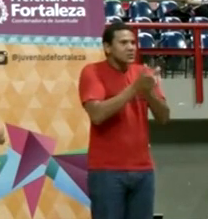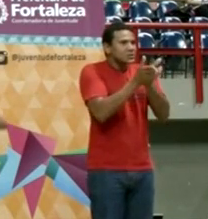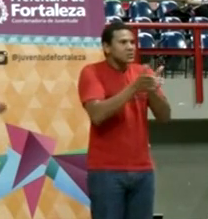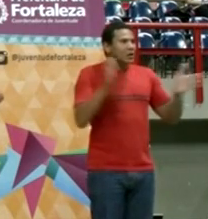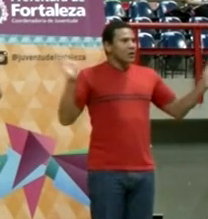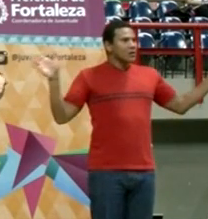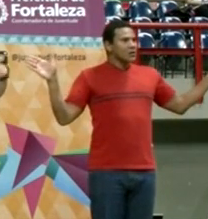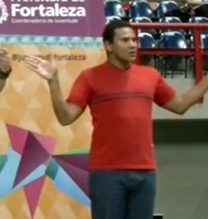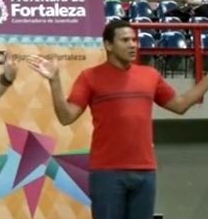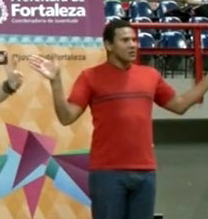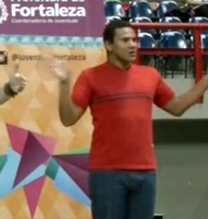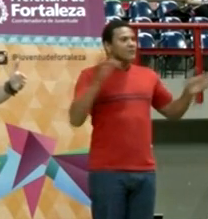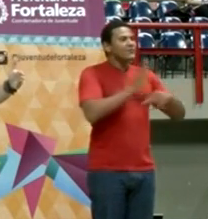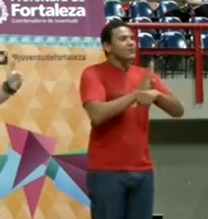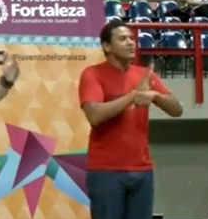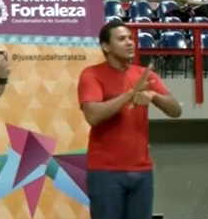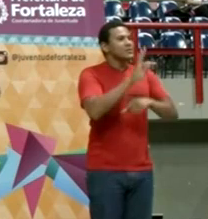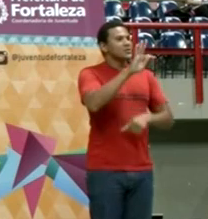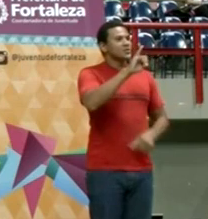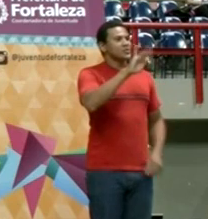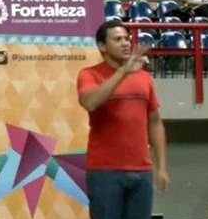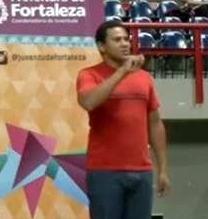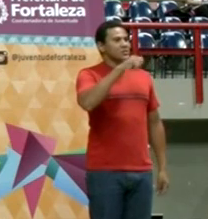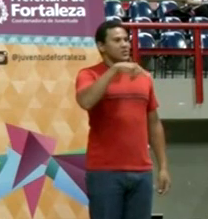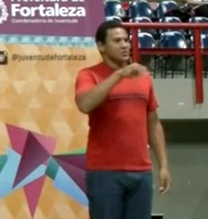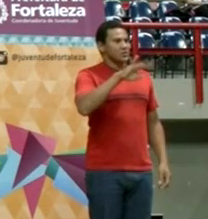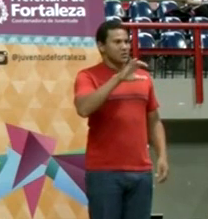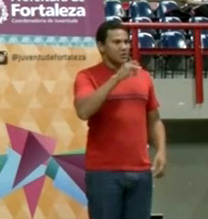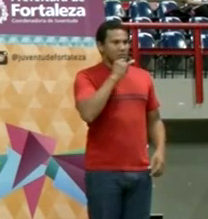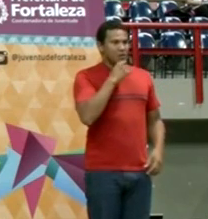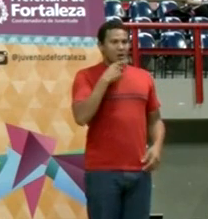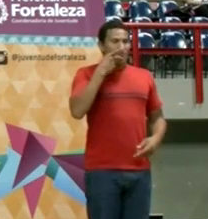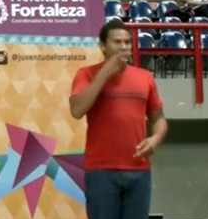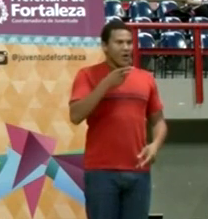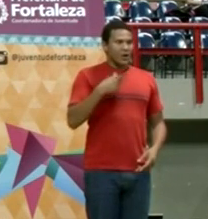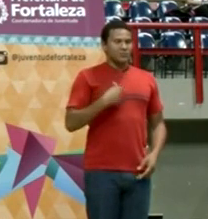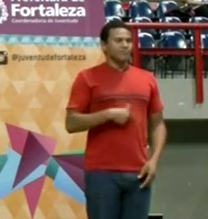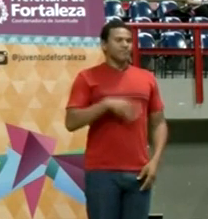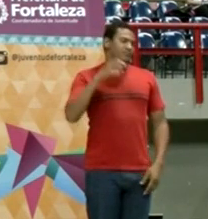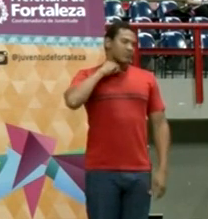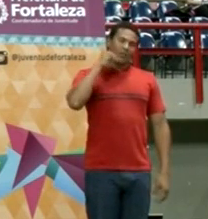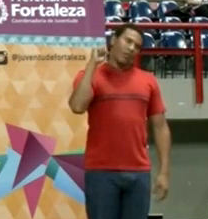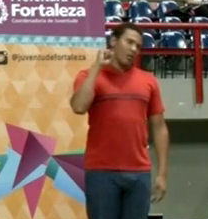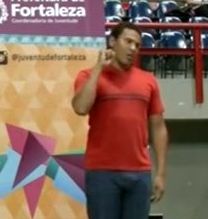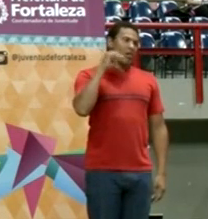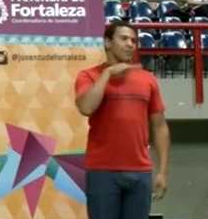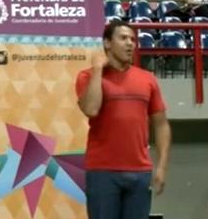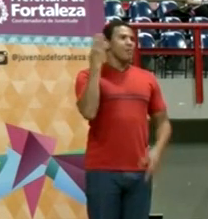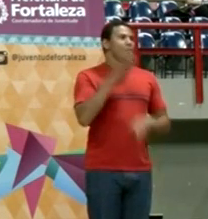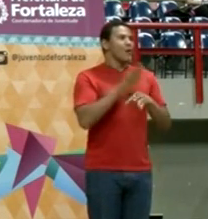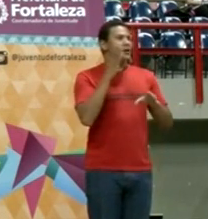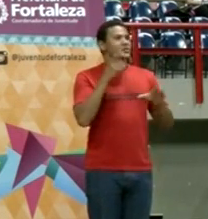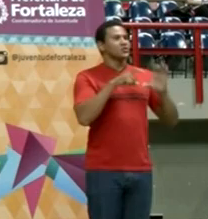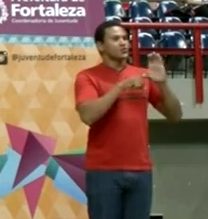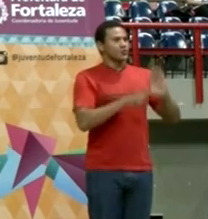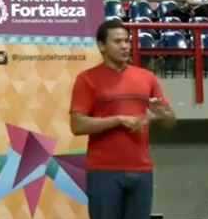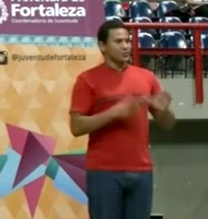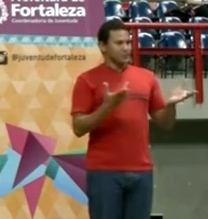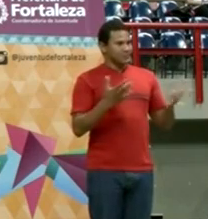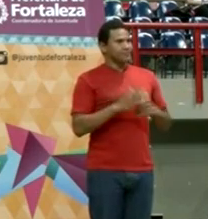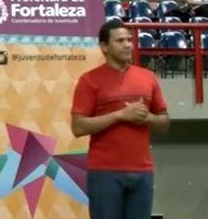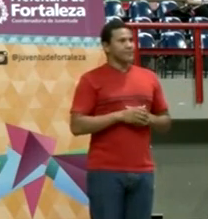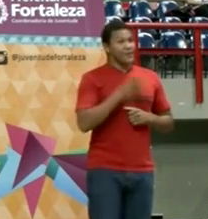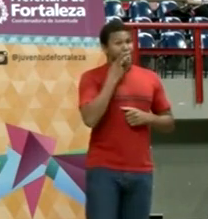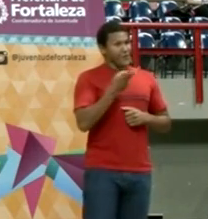na crise de 29. Não passa a cena, mas ela só fala que ele fez isso. Muitos fizeram isso, tá? E aí o governo americano